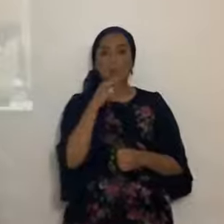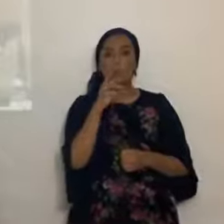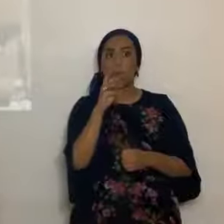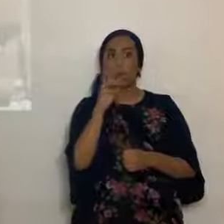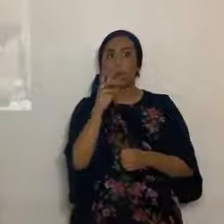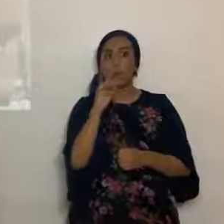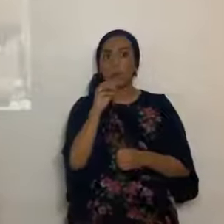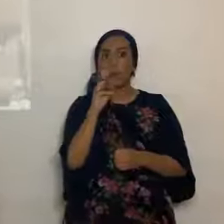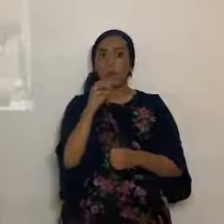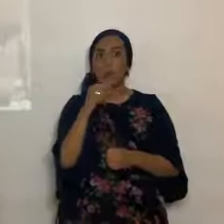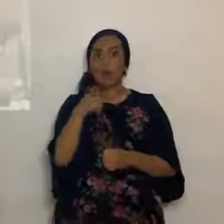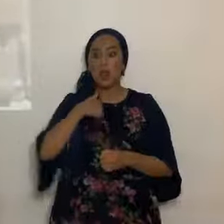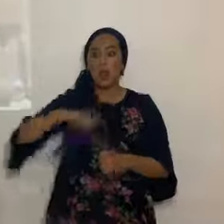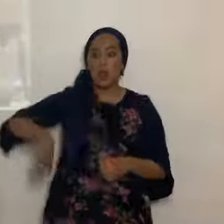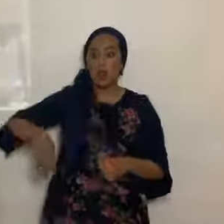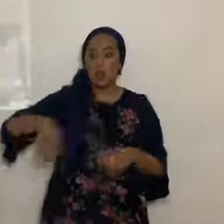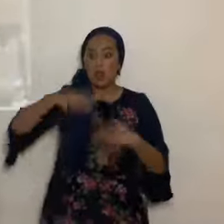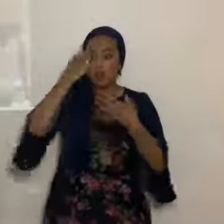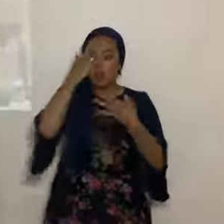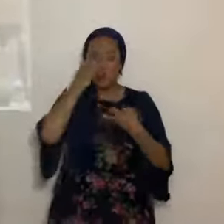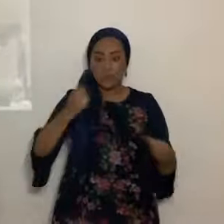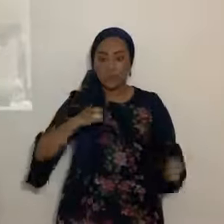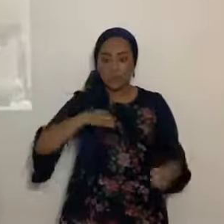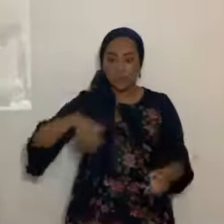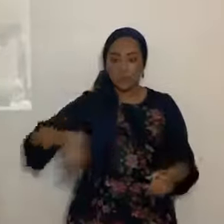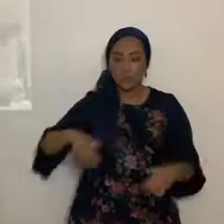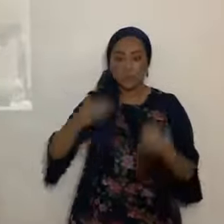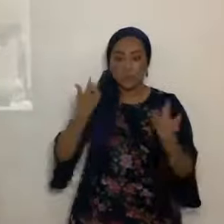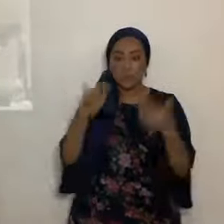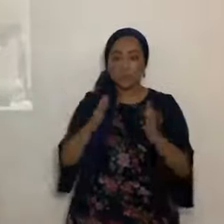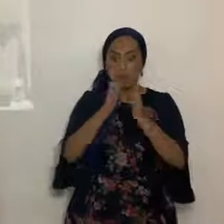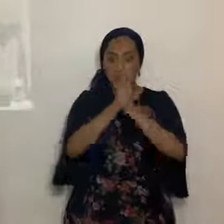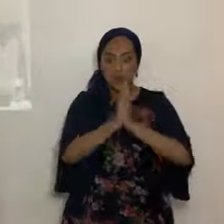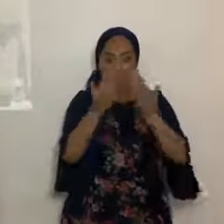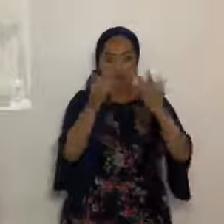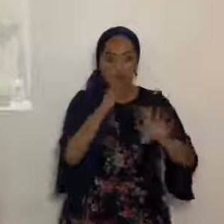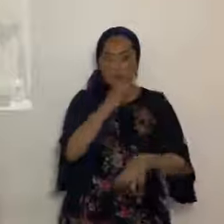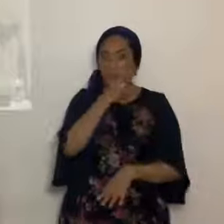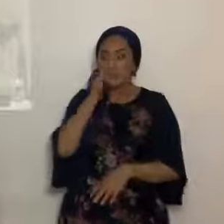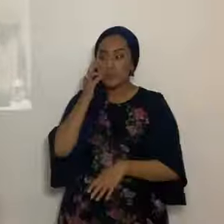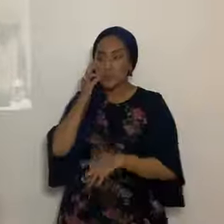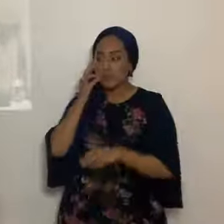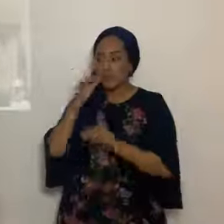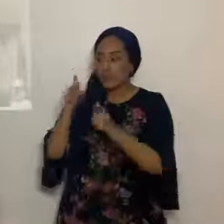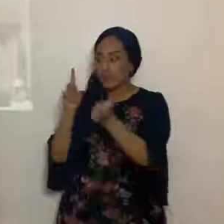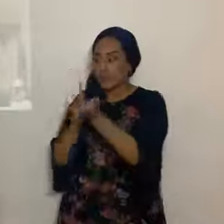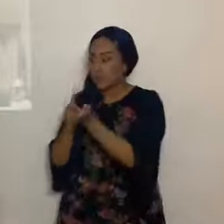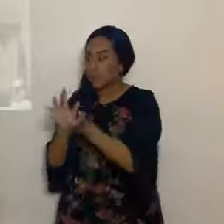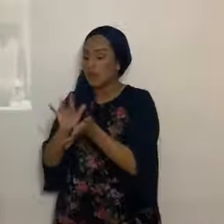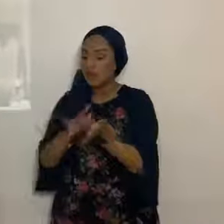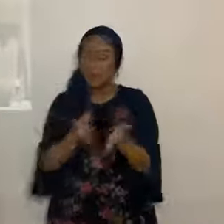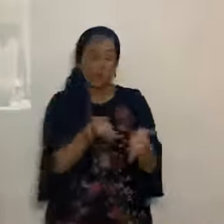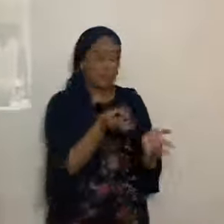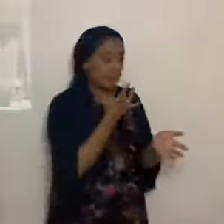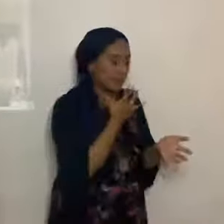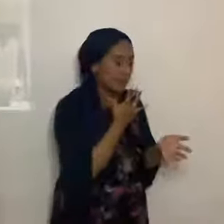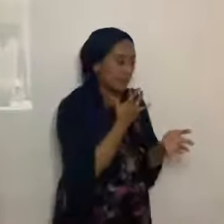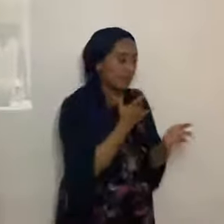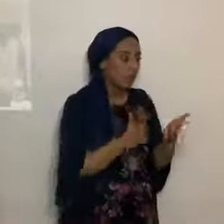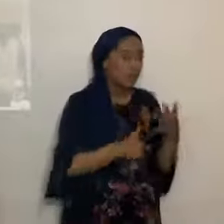con razón no he sido sanado. Y ya oré, y ya esto, fui a ver al doctor, estoy tomando esta medicina, estoy tomando estos